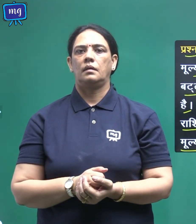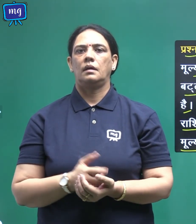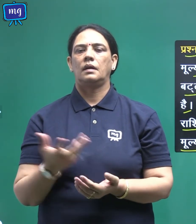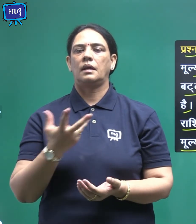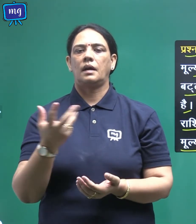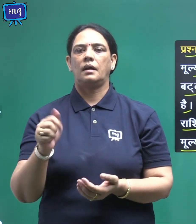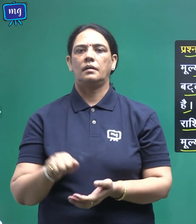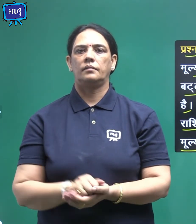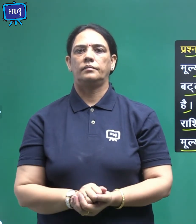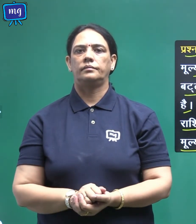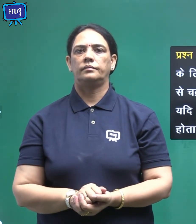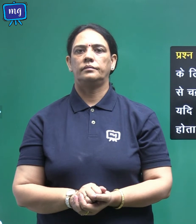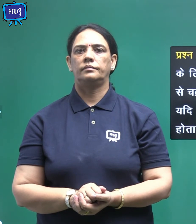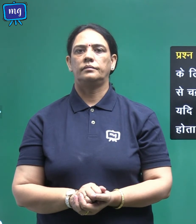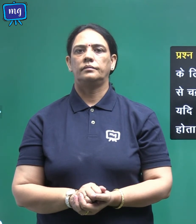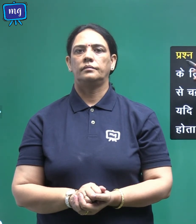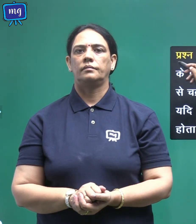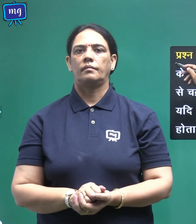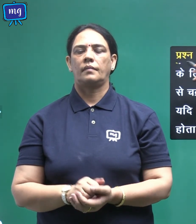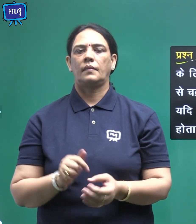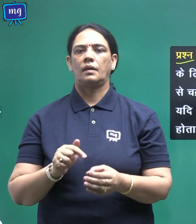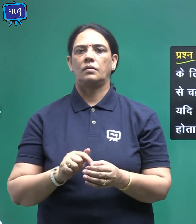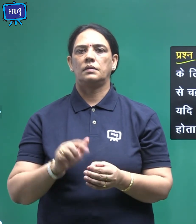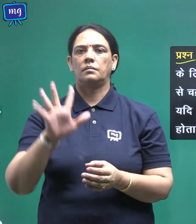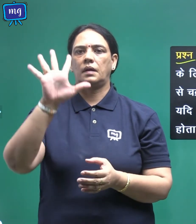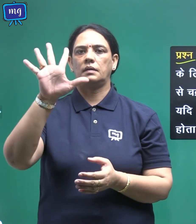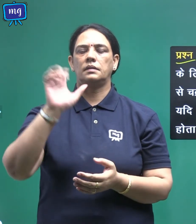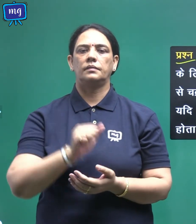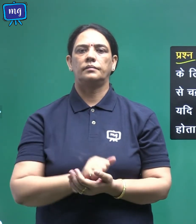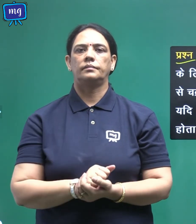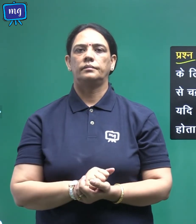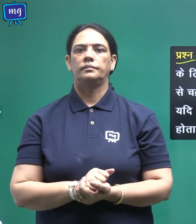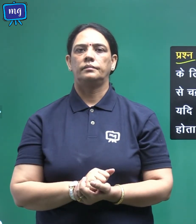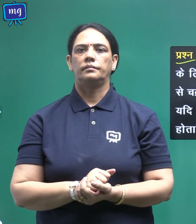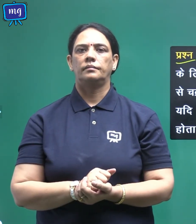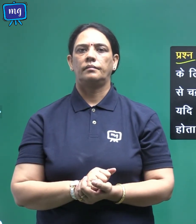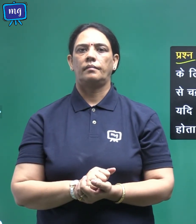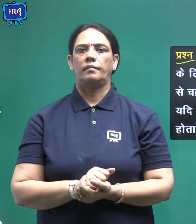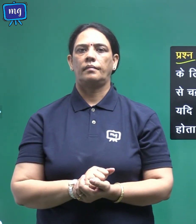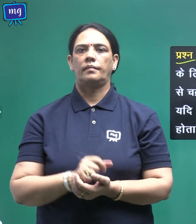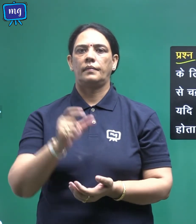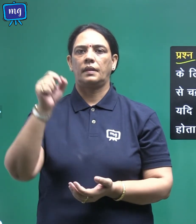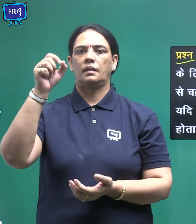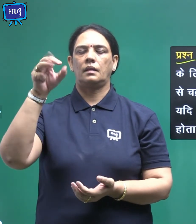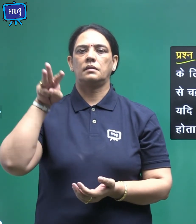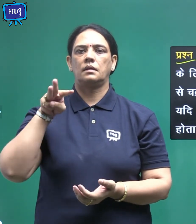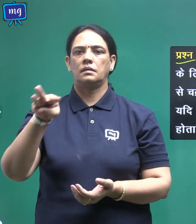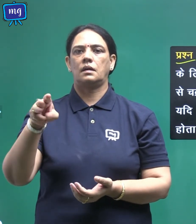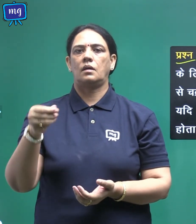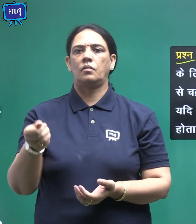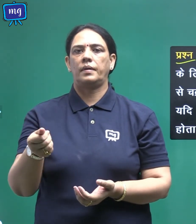क्या है। प्रश्न 5, 10,000 रुपये का